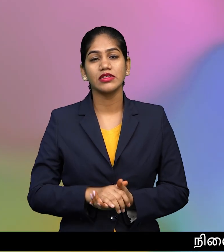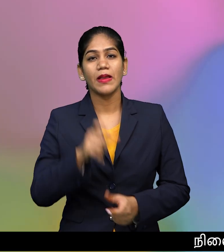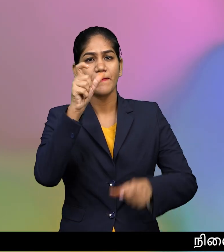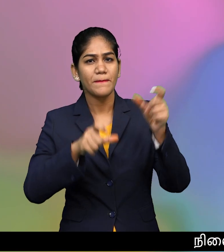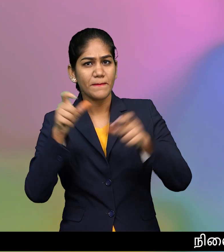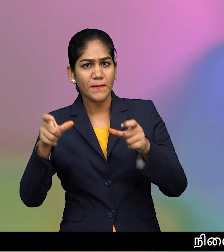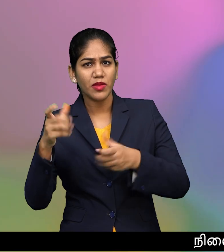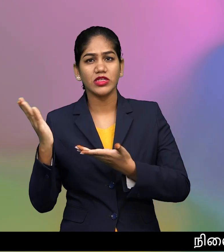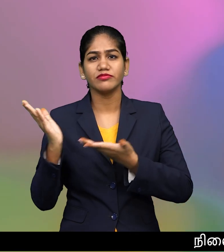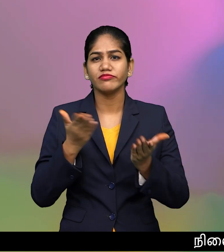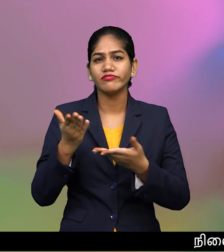நிலையான வளர்ச்சி.